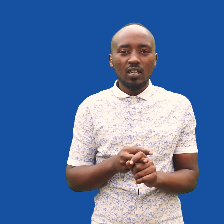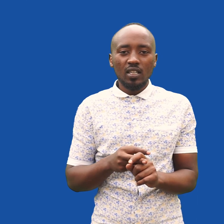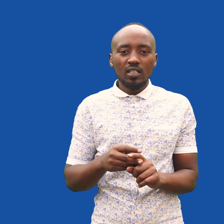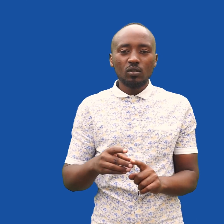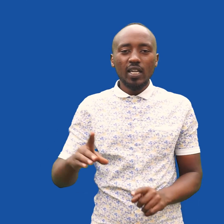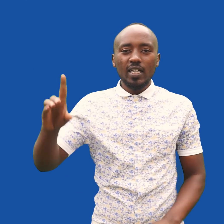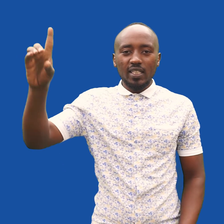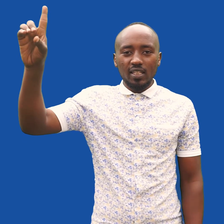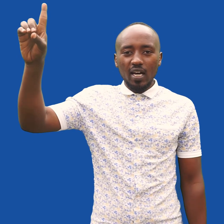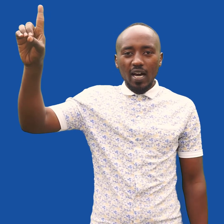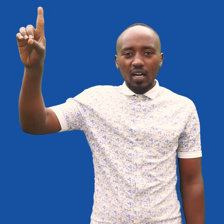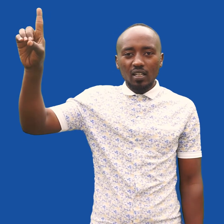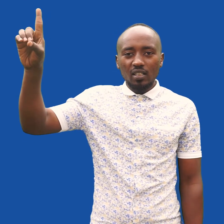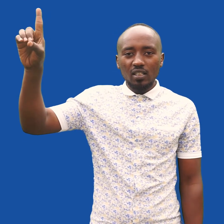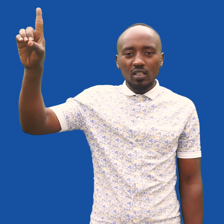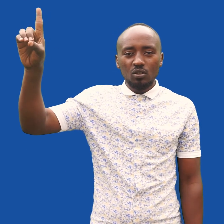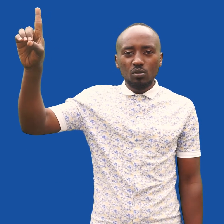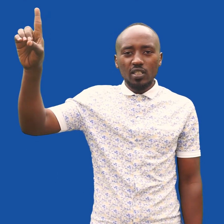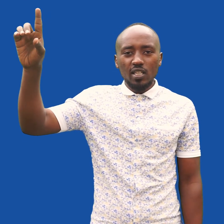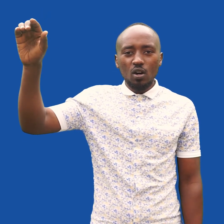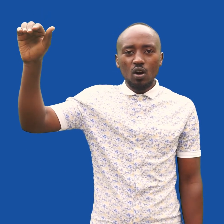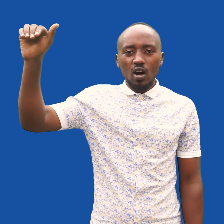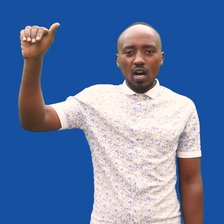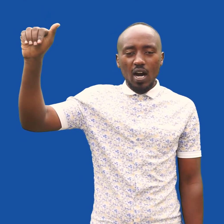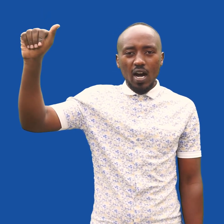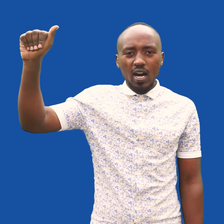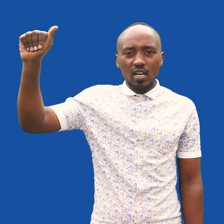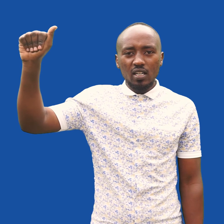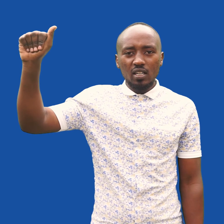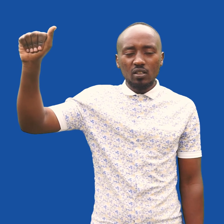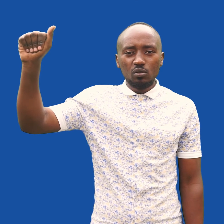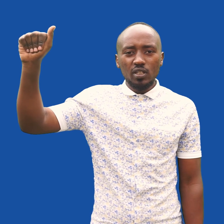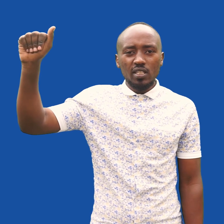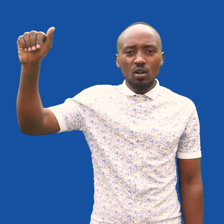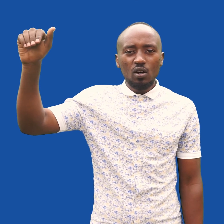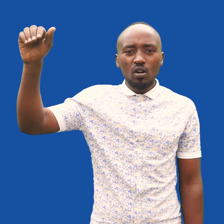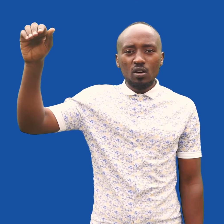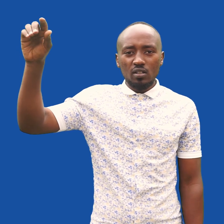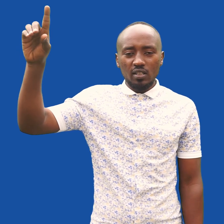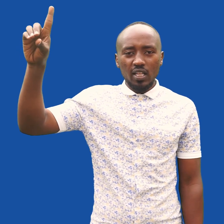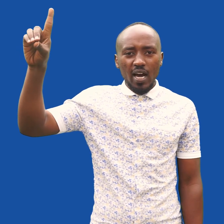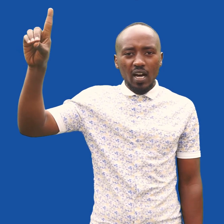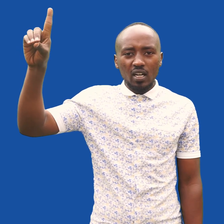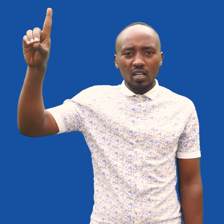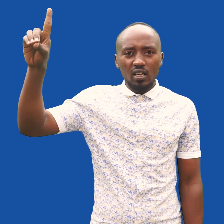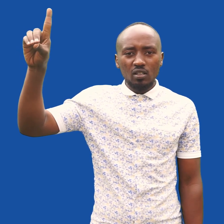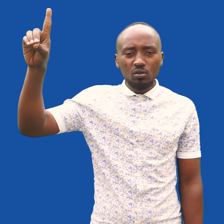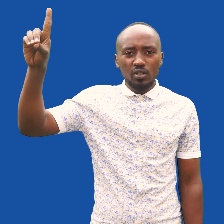Turahera, kada. Dukuriki zeho, a. Dukuriki zeho, da. Dukuriki